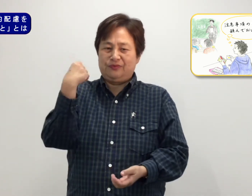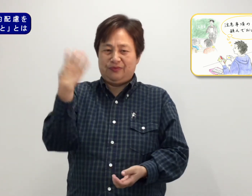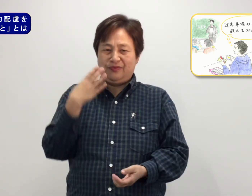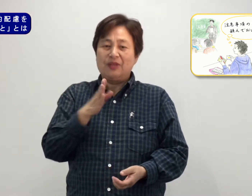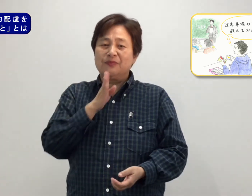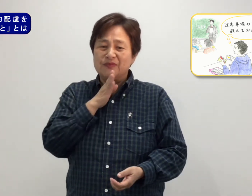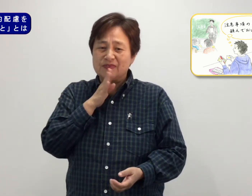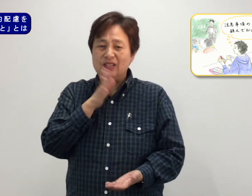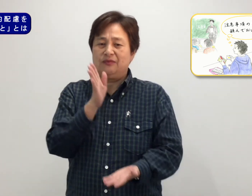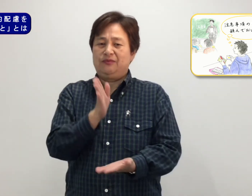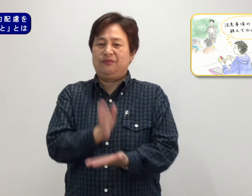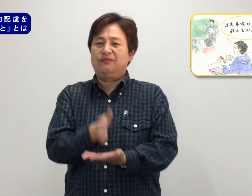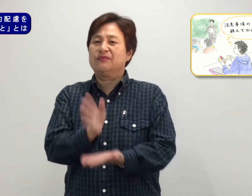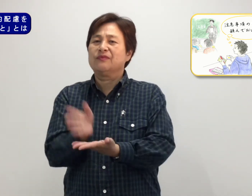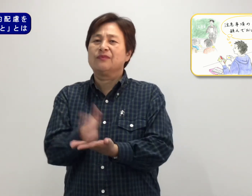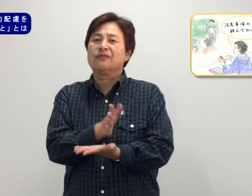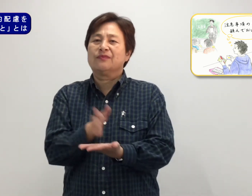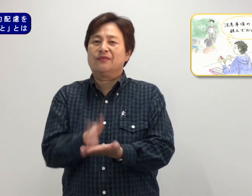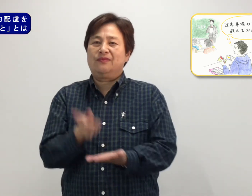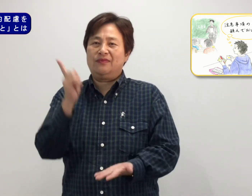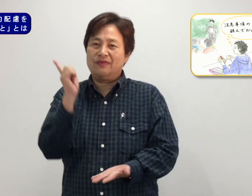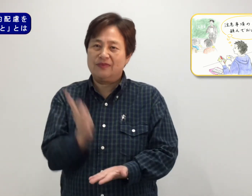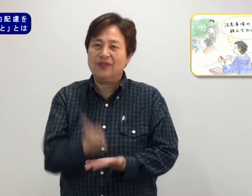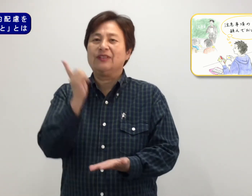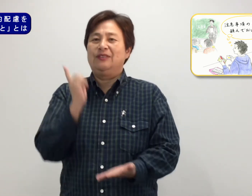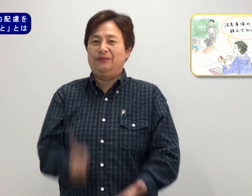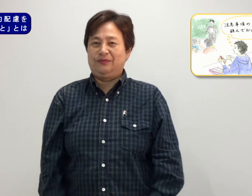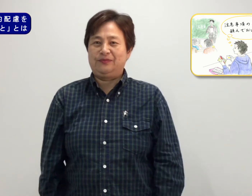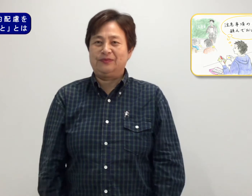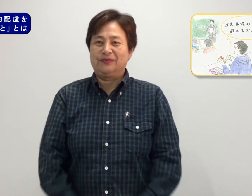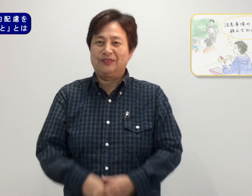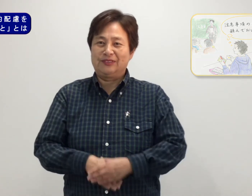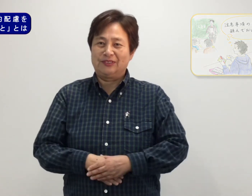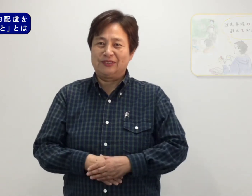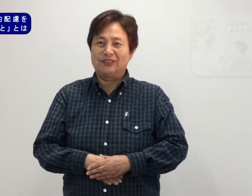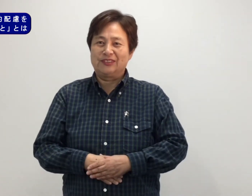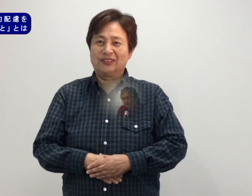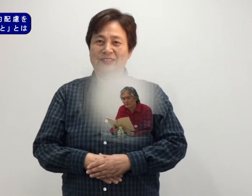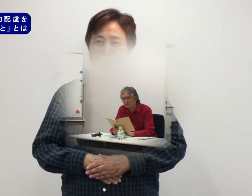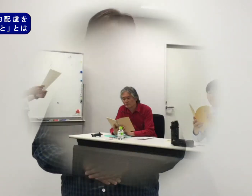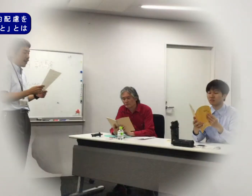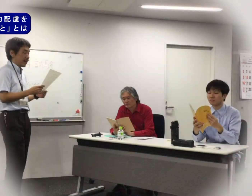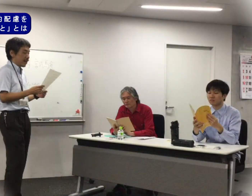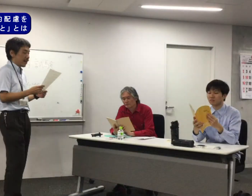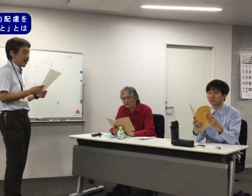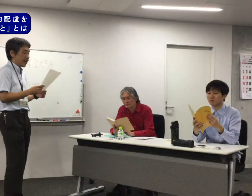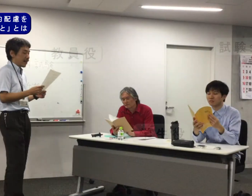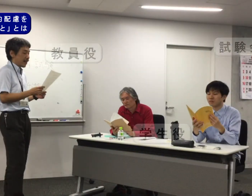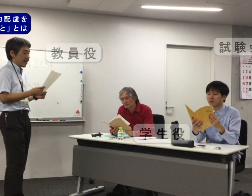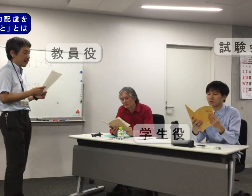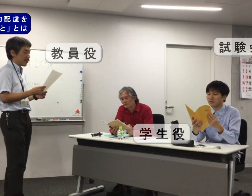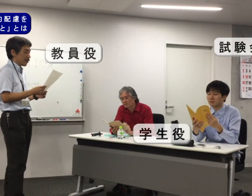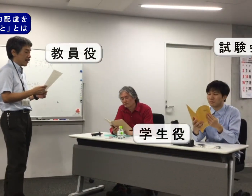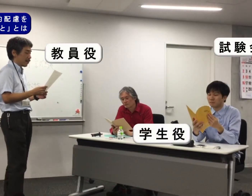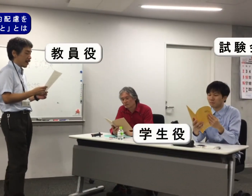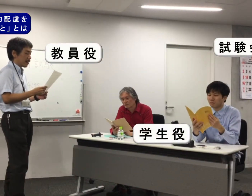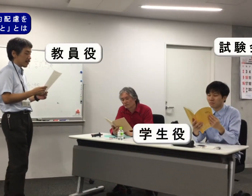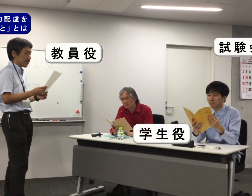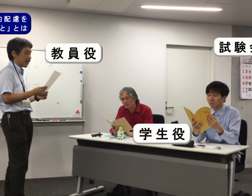伝えられていたのに実際は音声での説明しかなかったそれでは試験